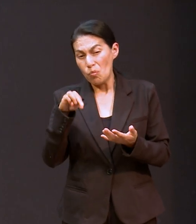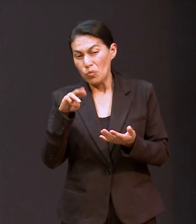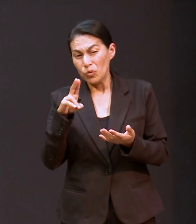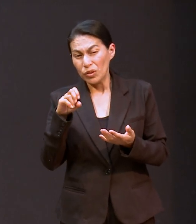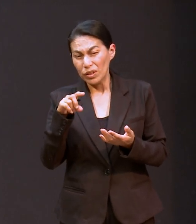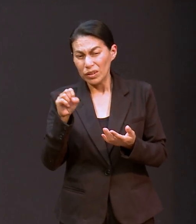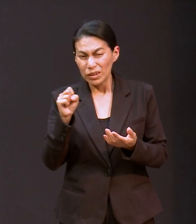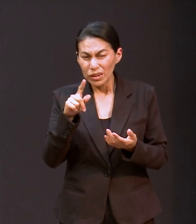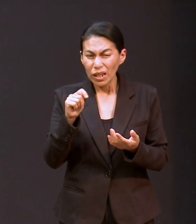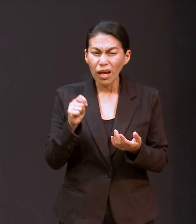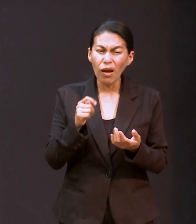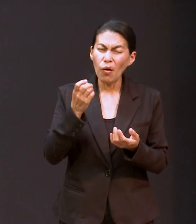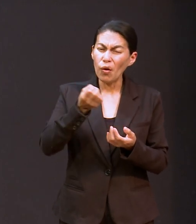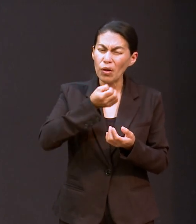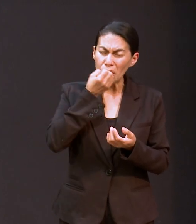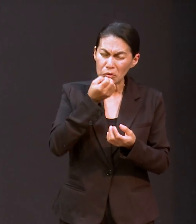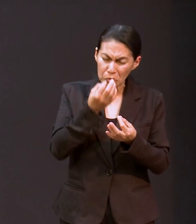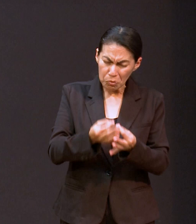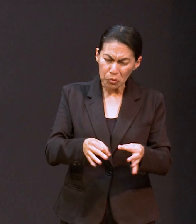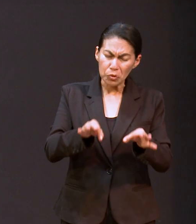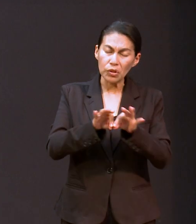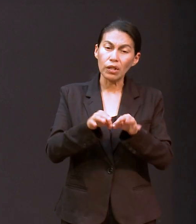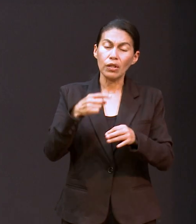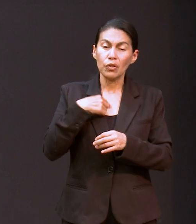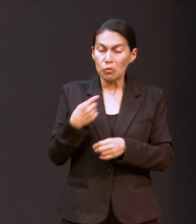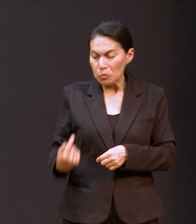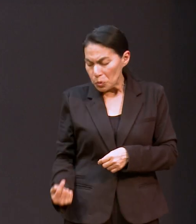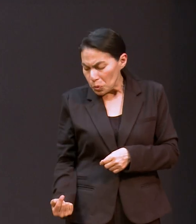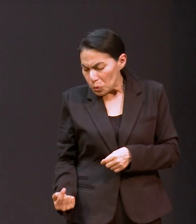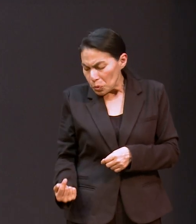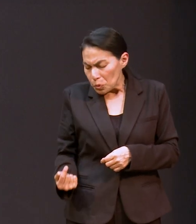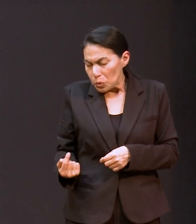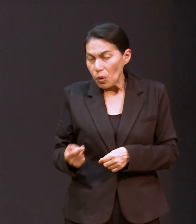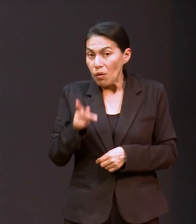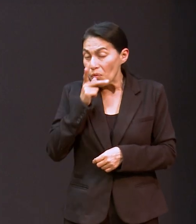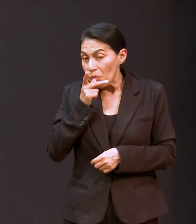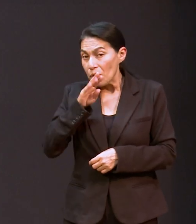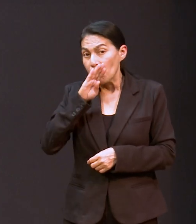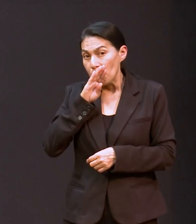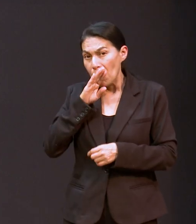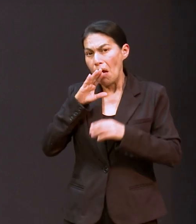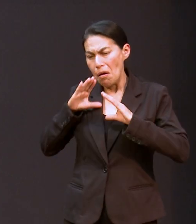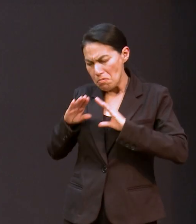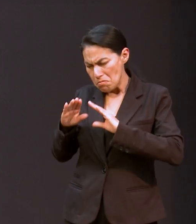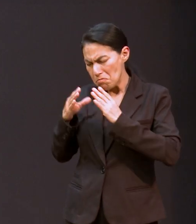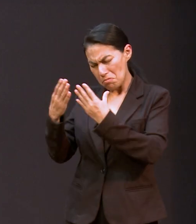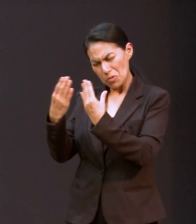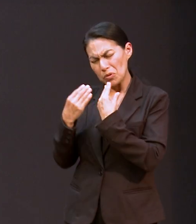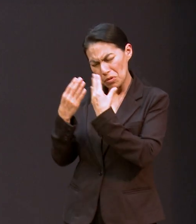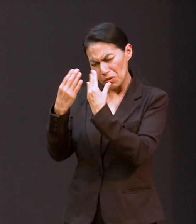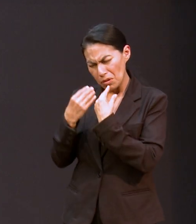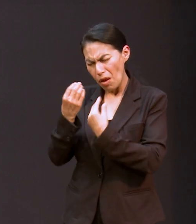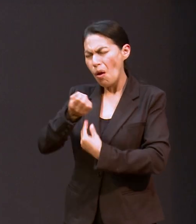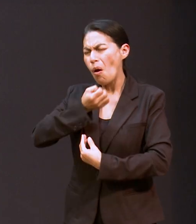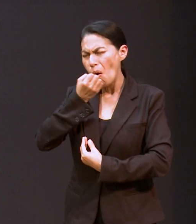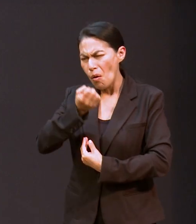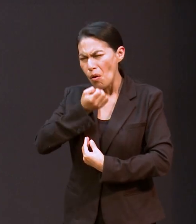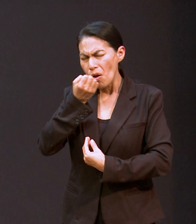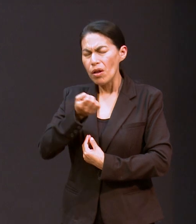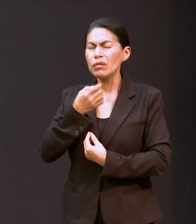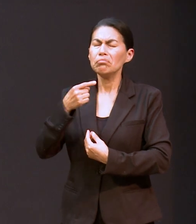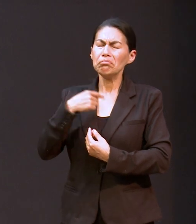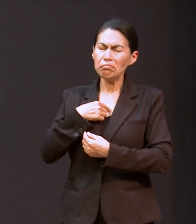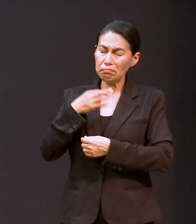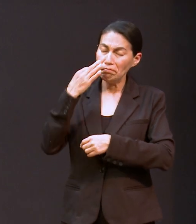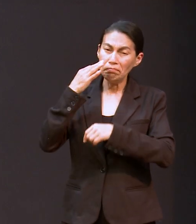es muy importante y yo desde muy niño mis padres me enseñaron a orar desde muy pequeño lo